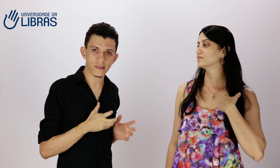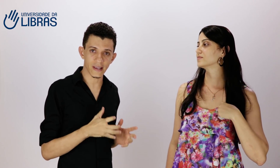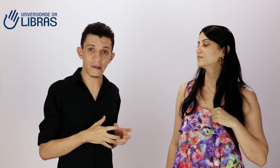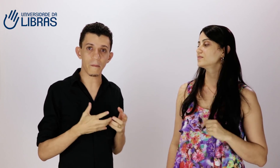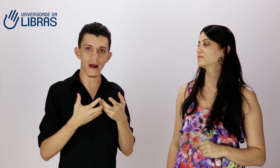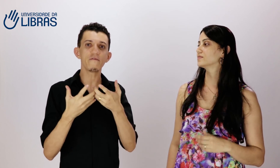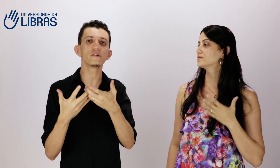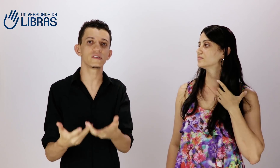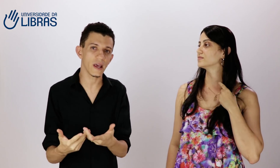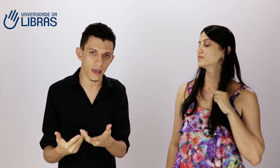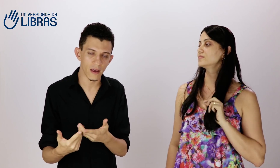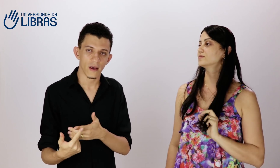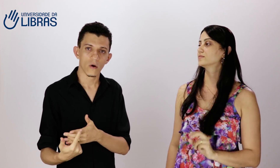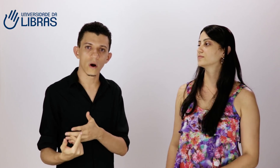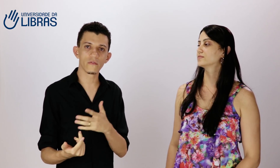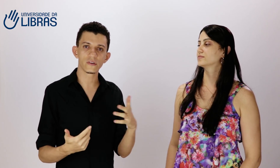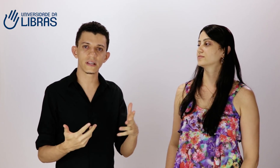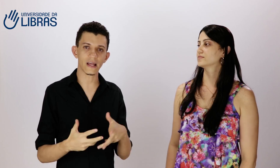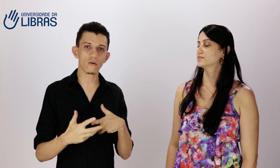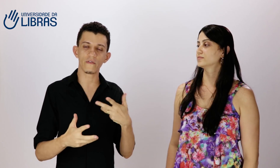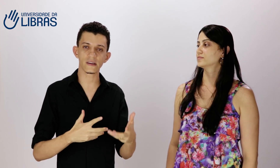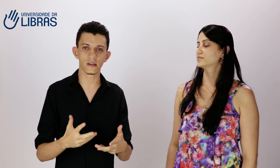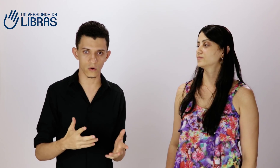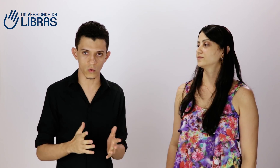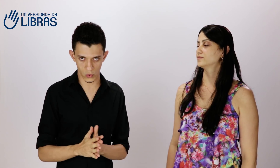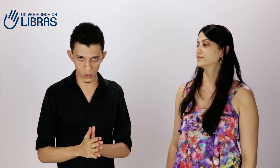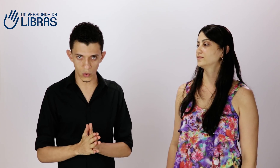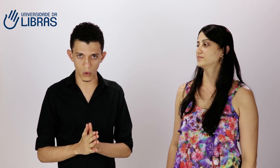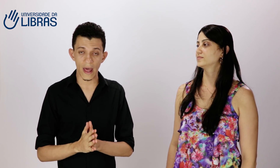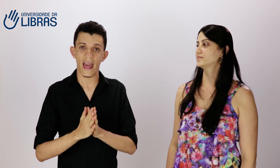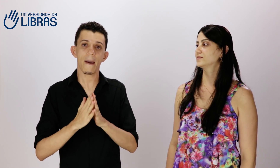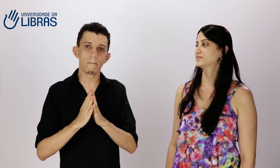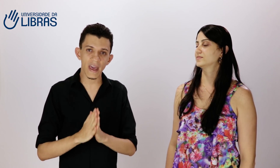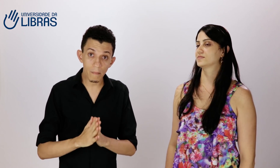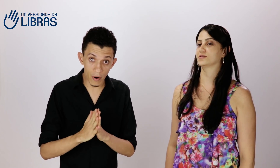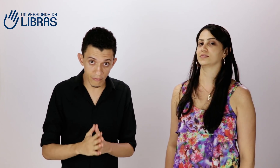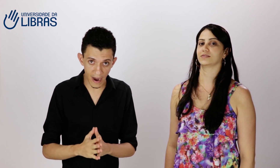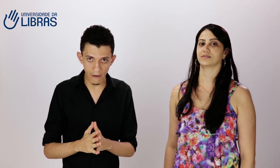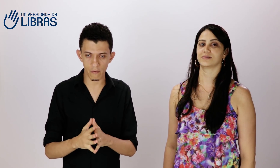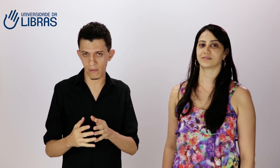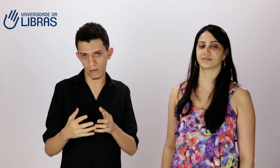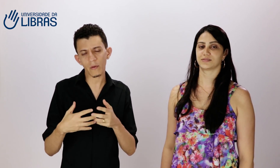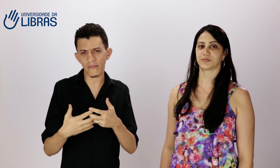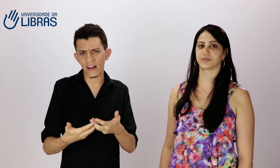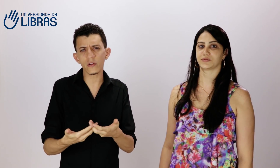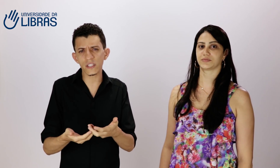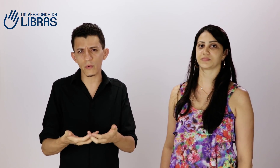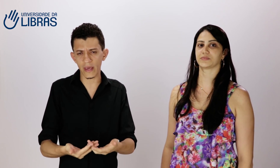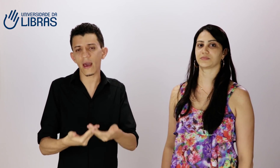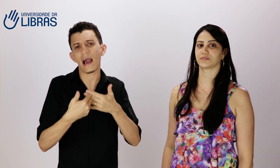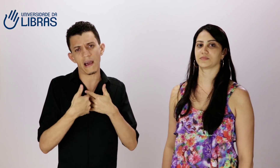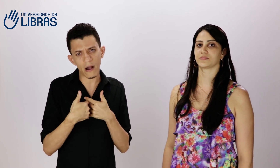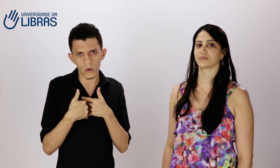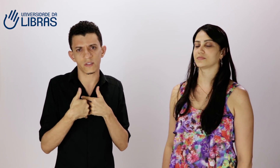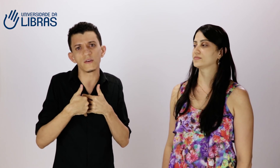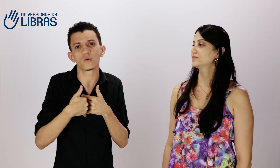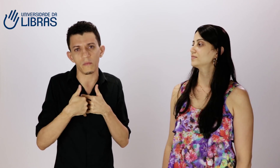aqui para você, quando você está conversando com um surdo, é bem provável, falando isso porque aconteceu isso